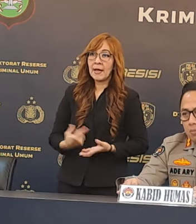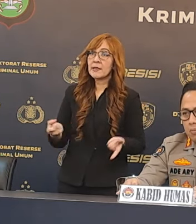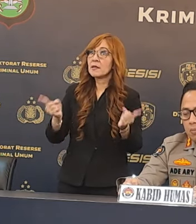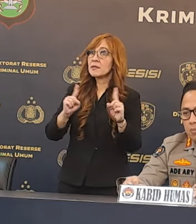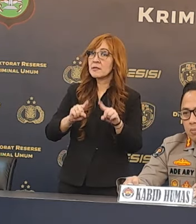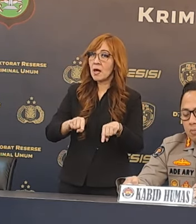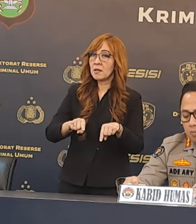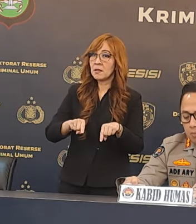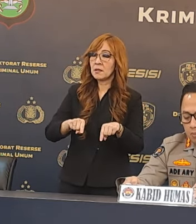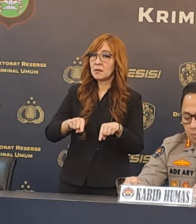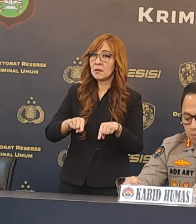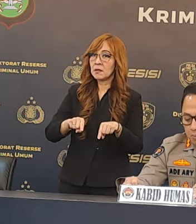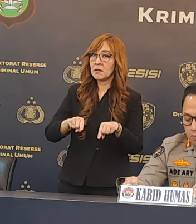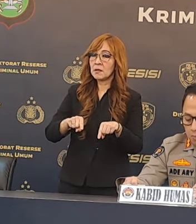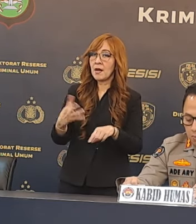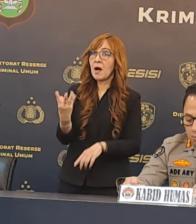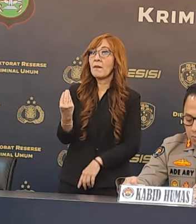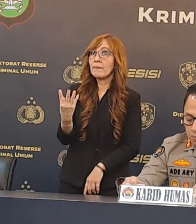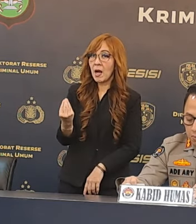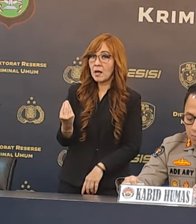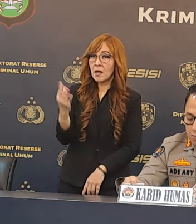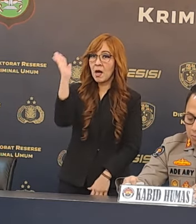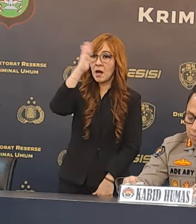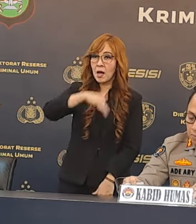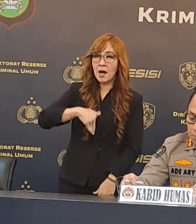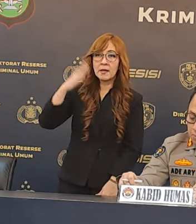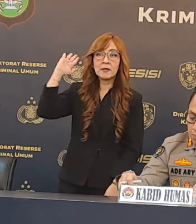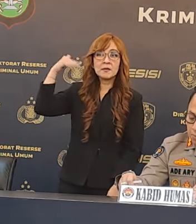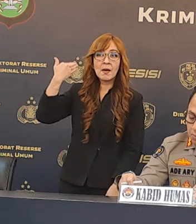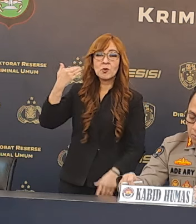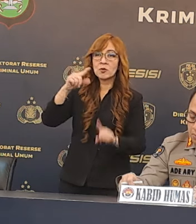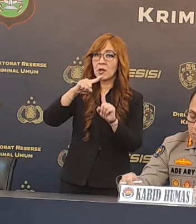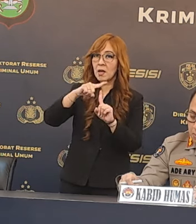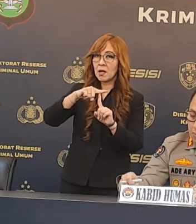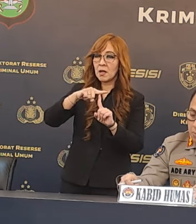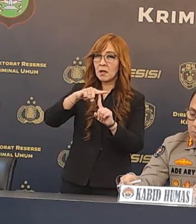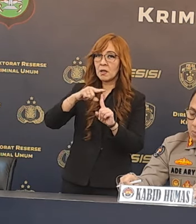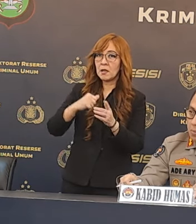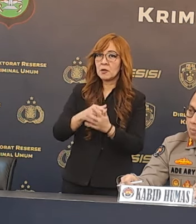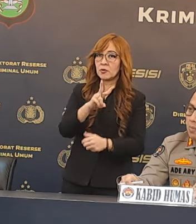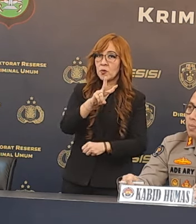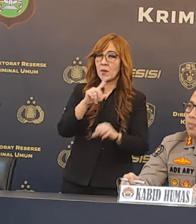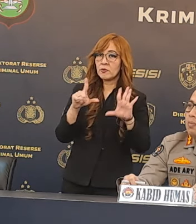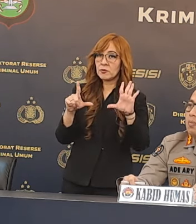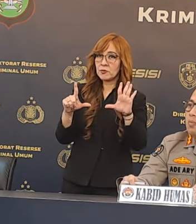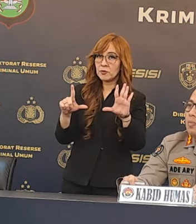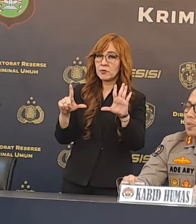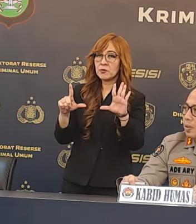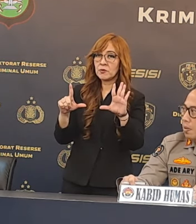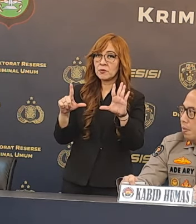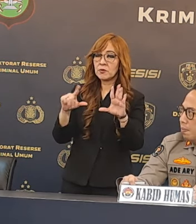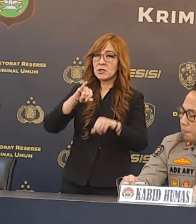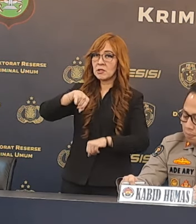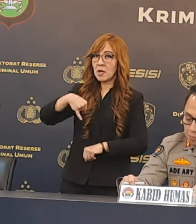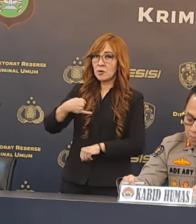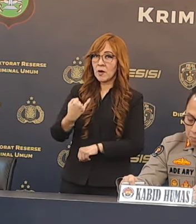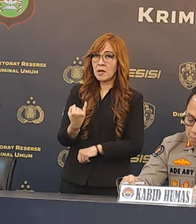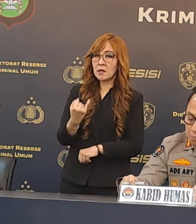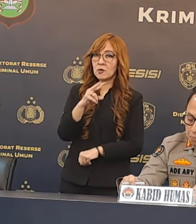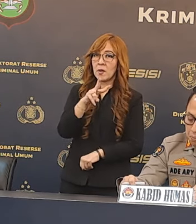terjadi pada hari Sabtu tanggal 27